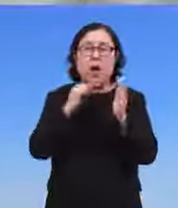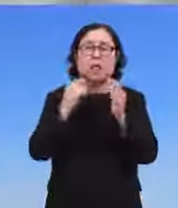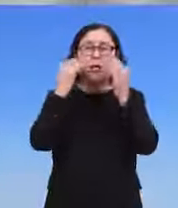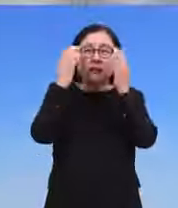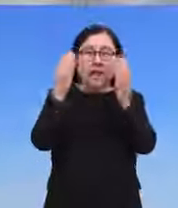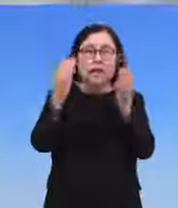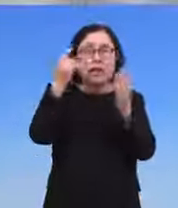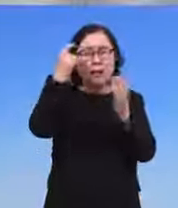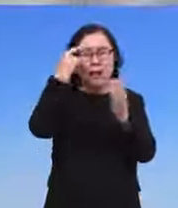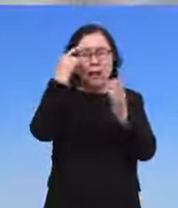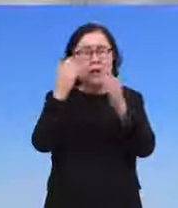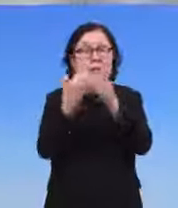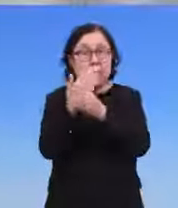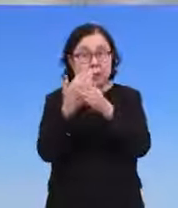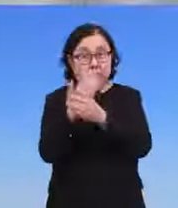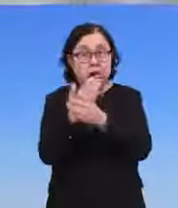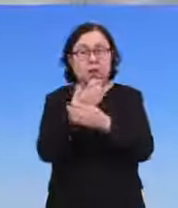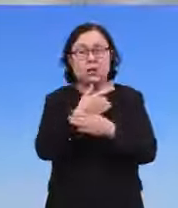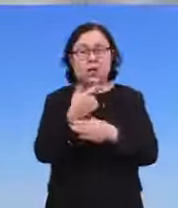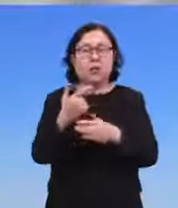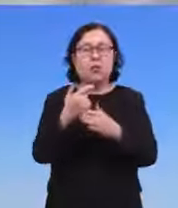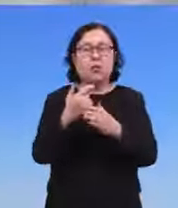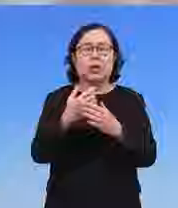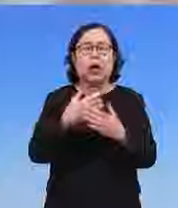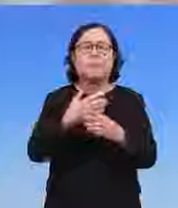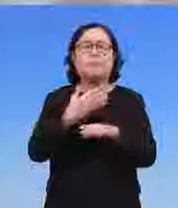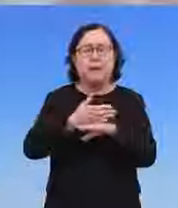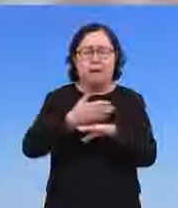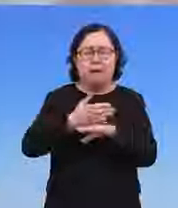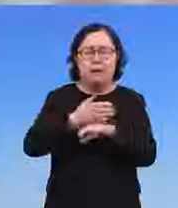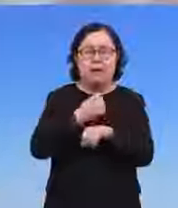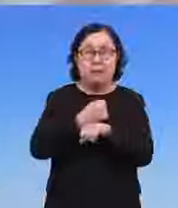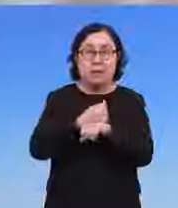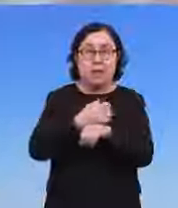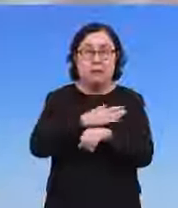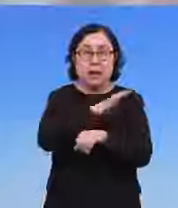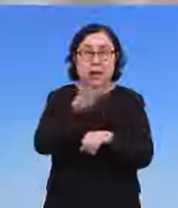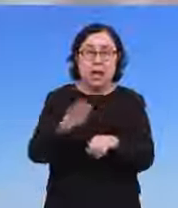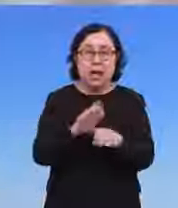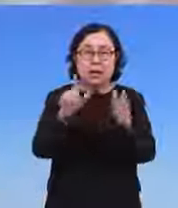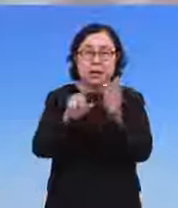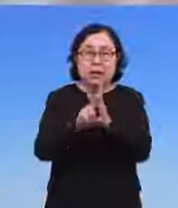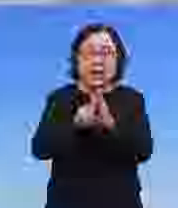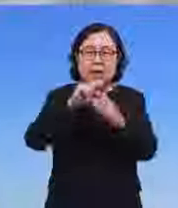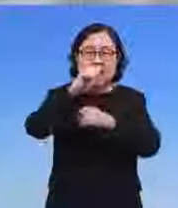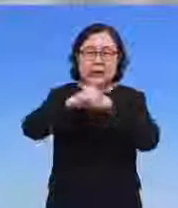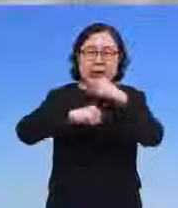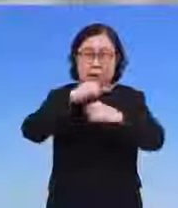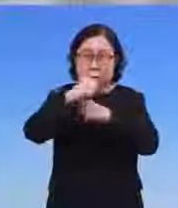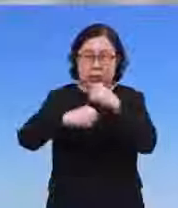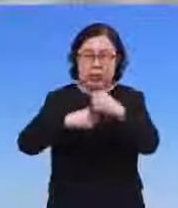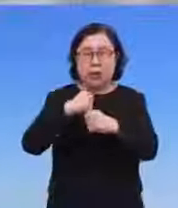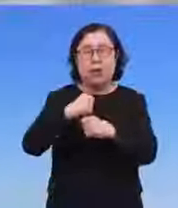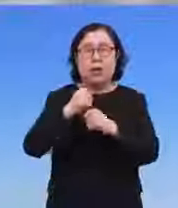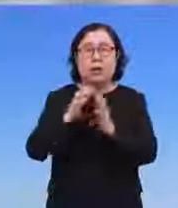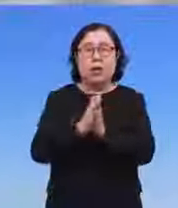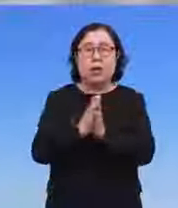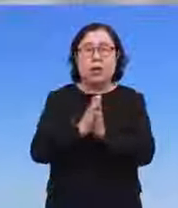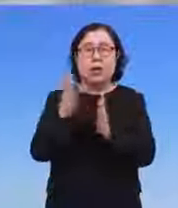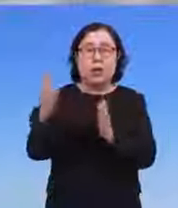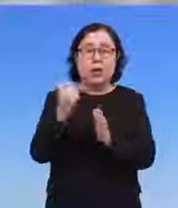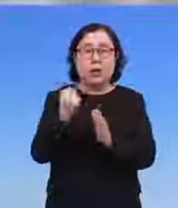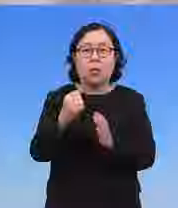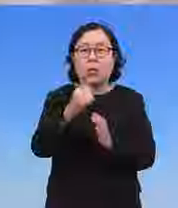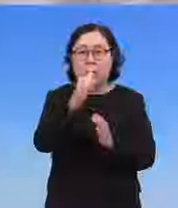울컥해지더라고요. 얼마나 우리가 지금 신앙의 자유를 누리고 있는지를 이번 기회에 이것이 참 우리에게 새로운